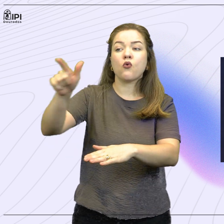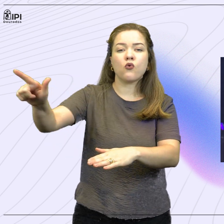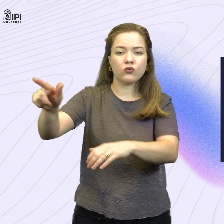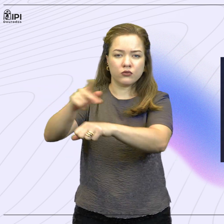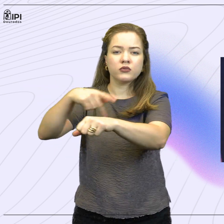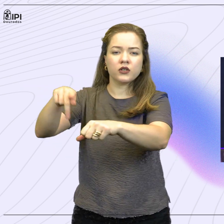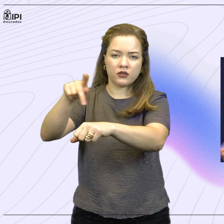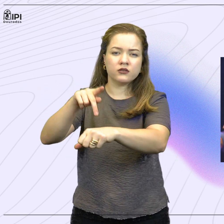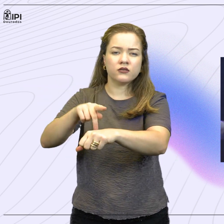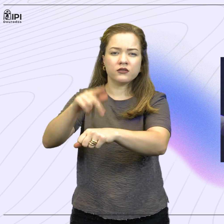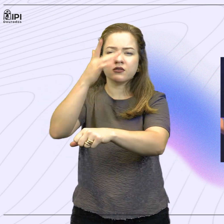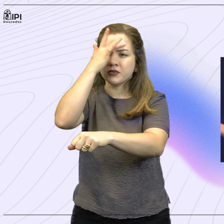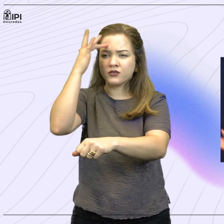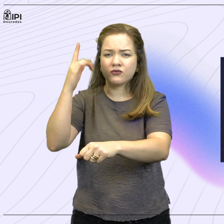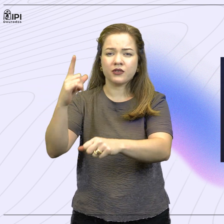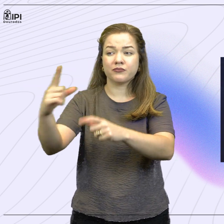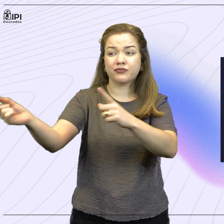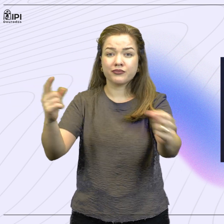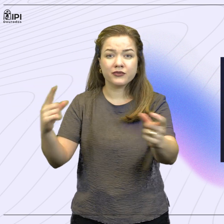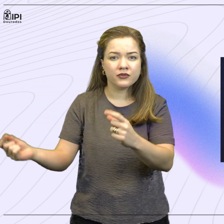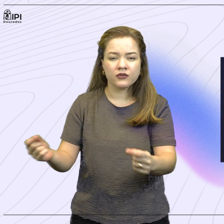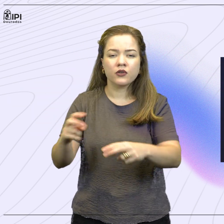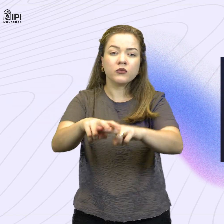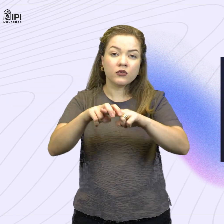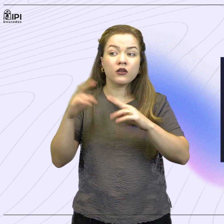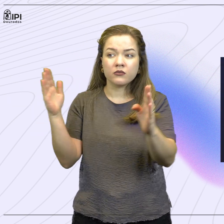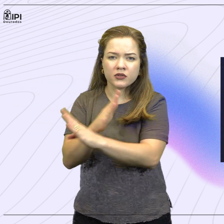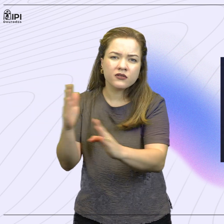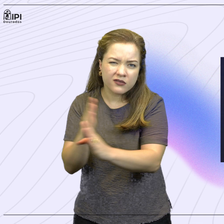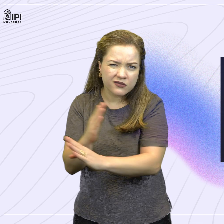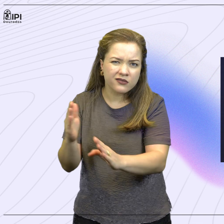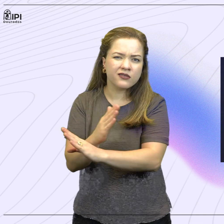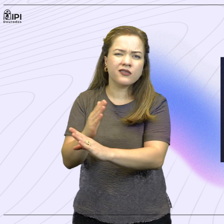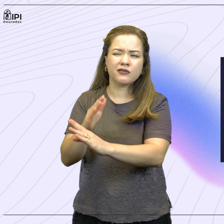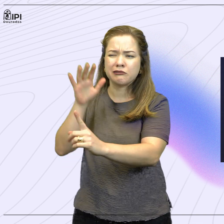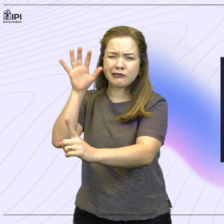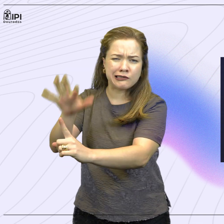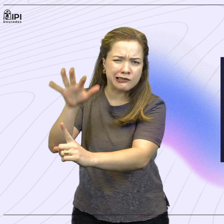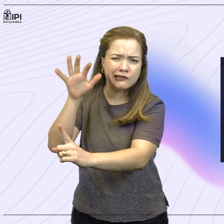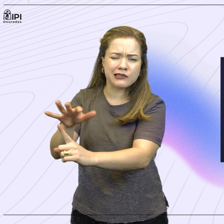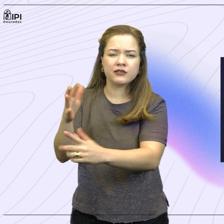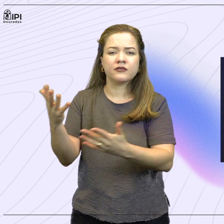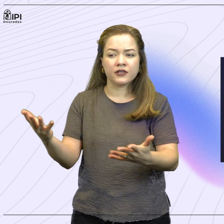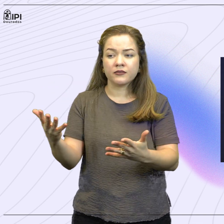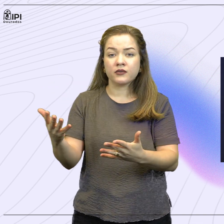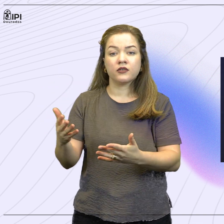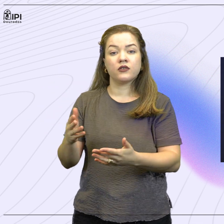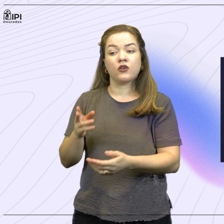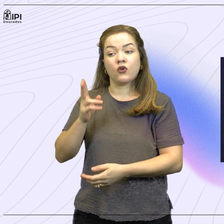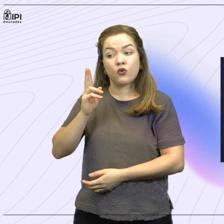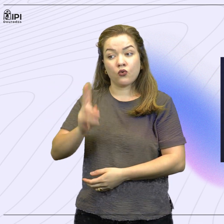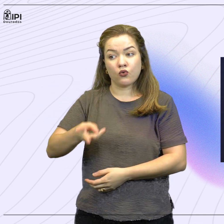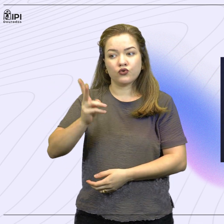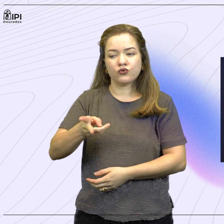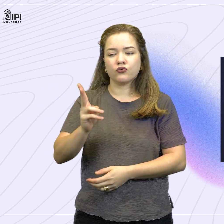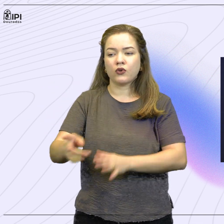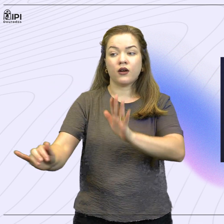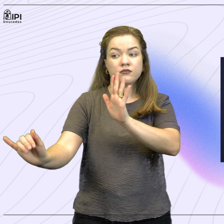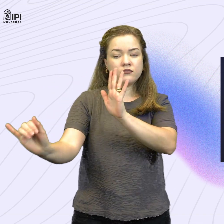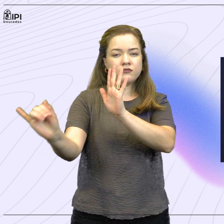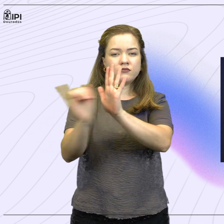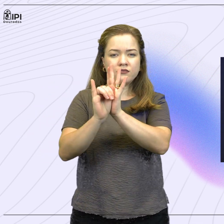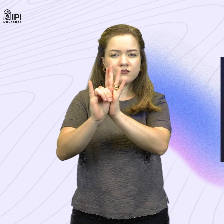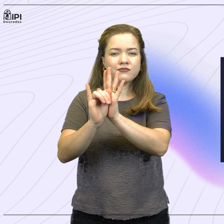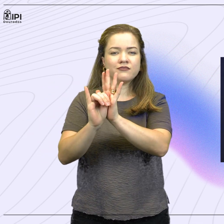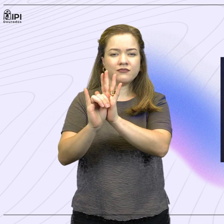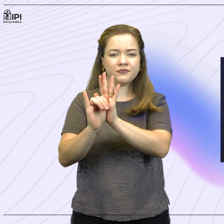tinham sido dispersados, principalmente pela perseguição e por outras causas, para que eles buscassem ter essa identidade,